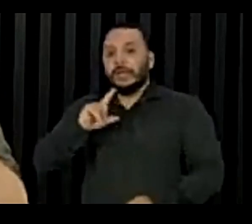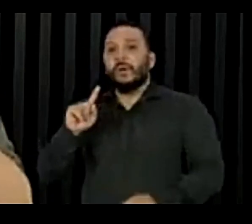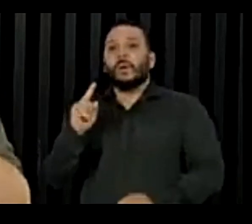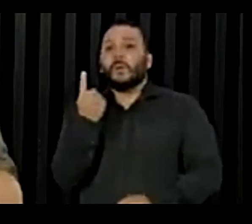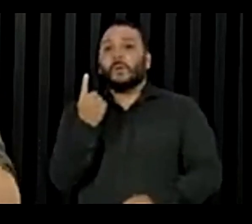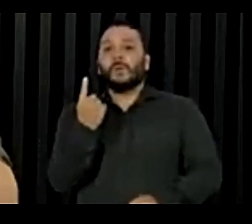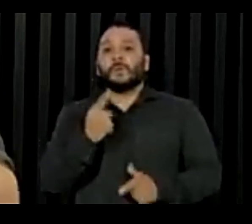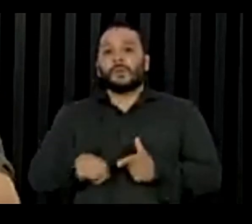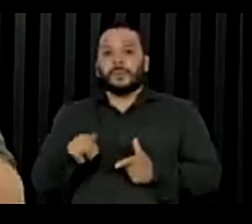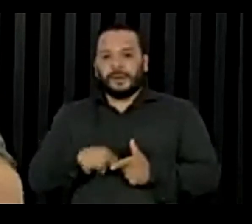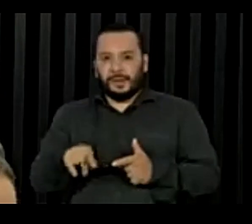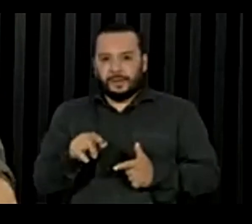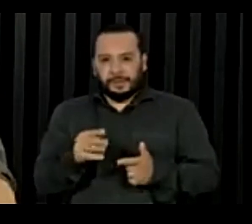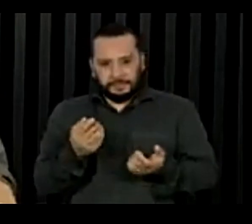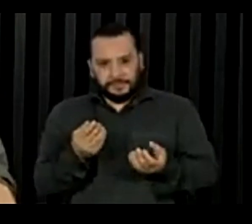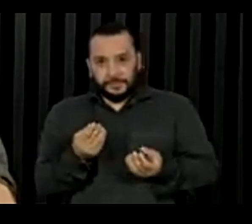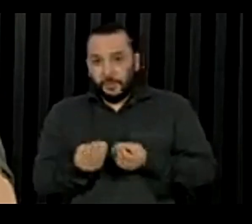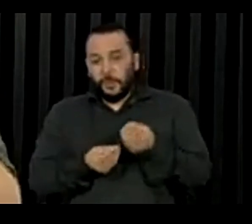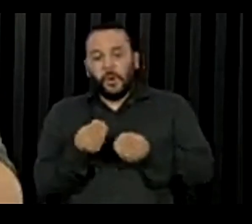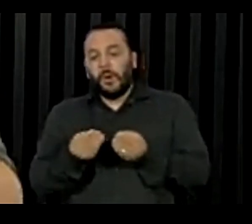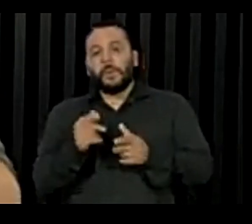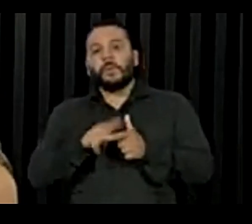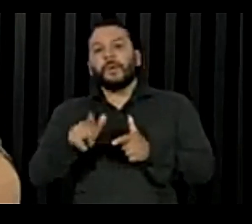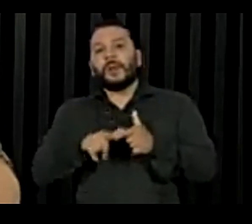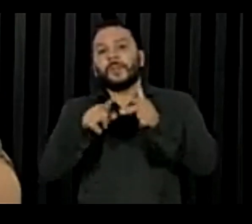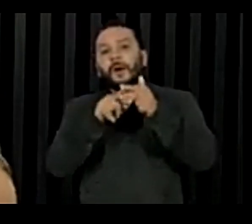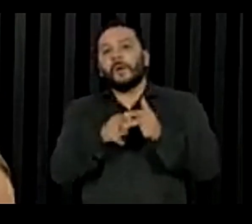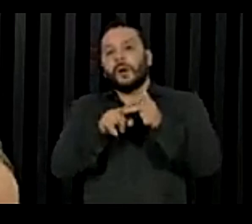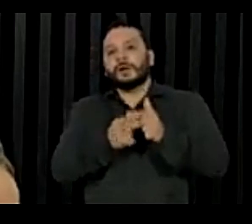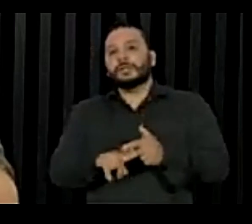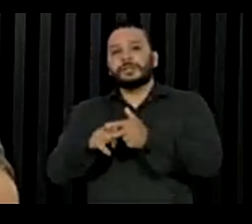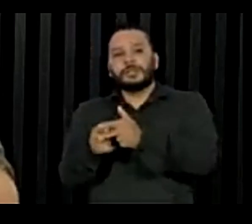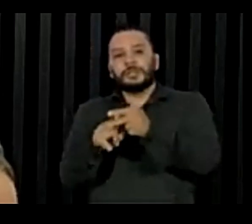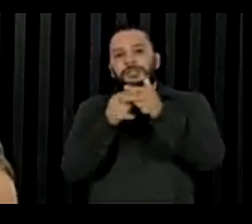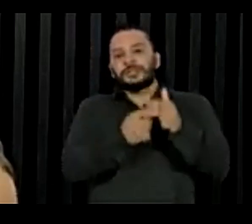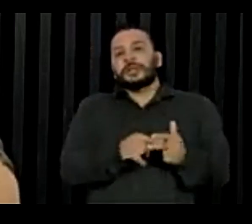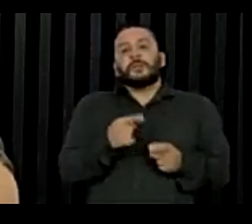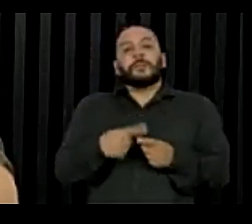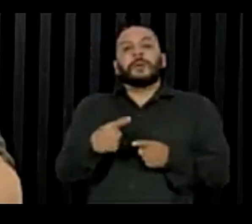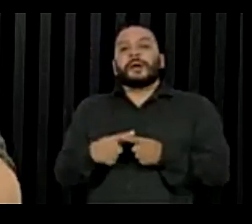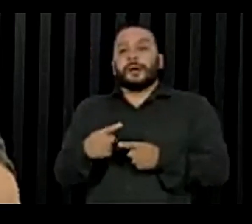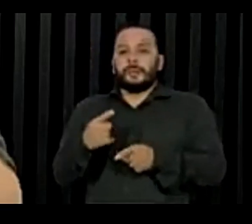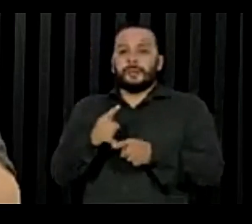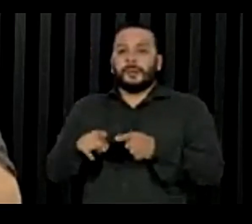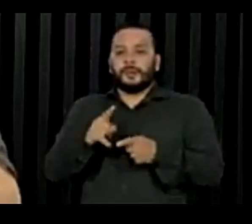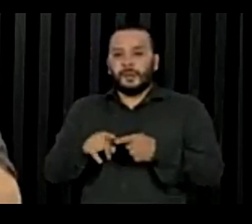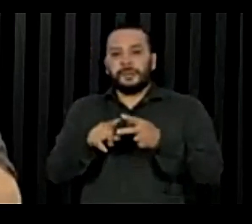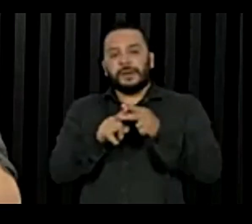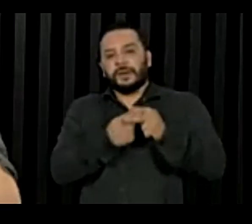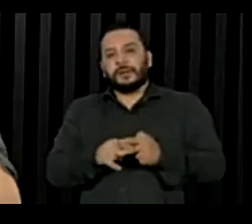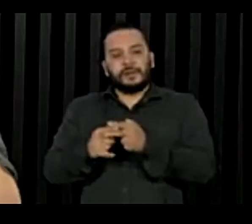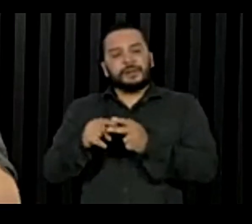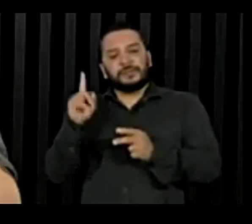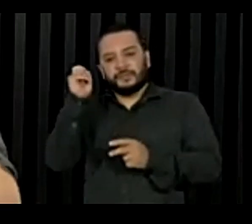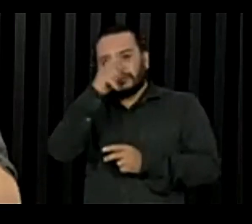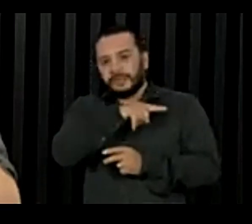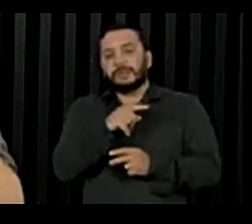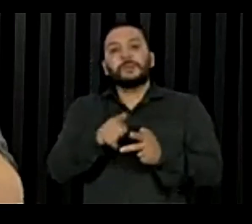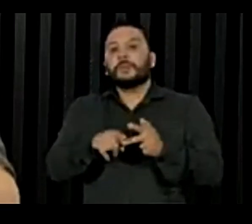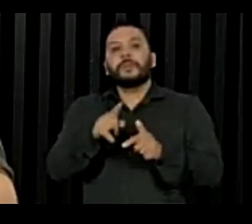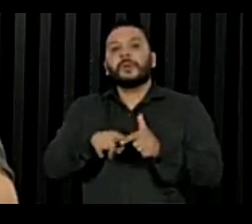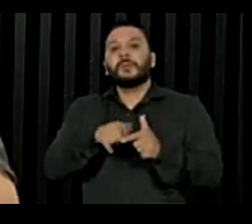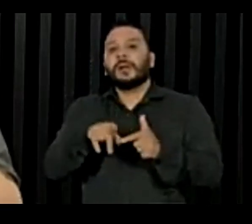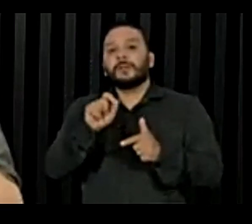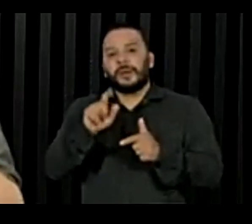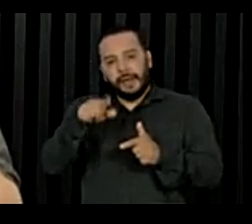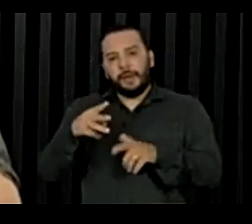pessoas estão se perguntando como corrigir, porque esse problema talvez seja impossível de corrigir. Esse problema se chama WhatsApp, porque a